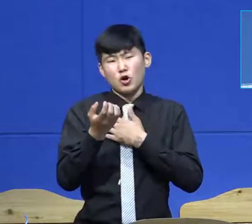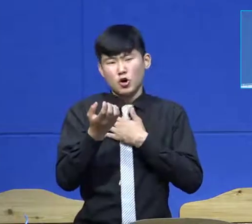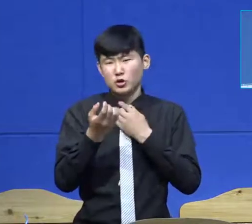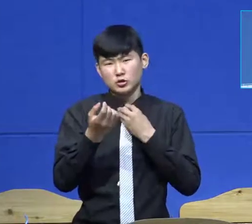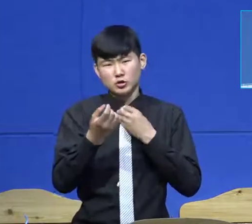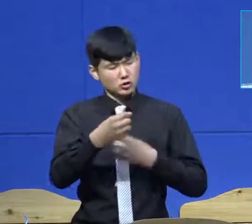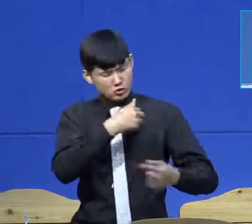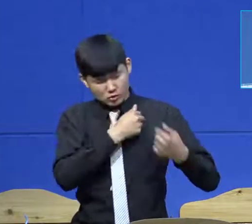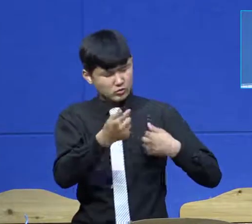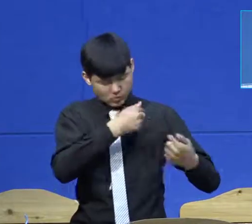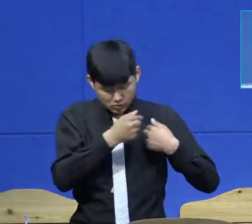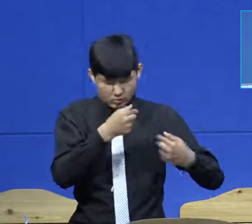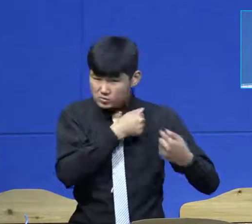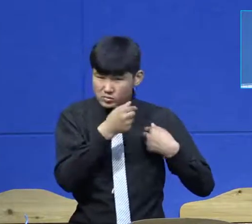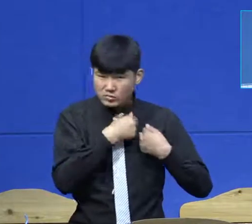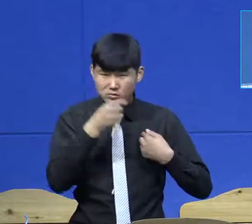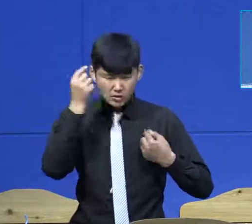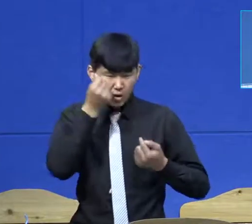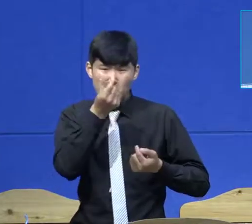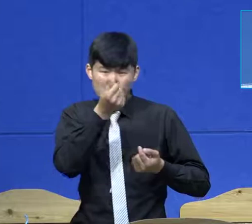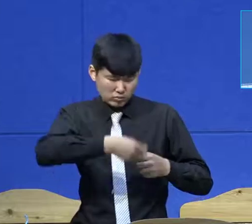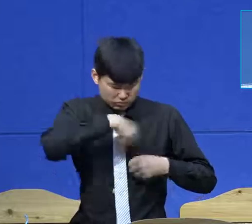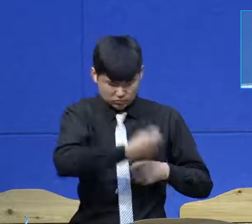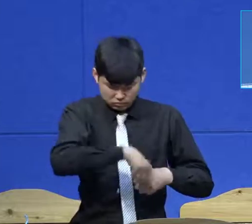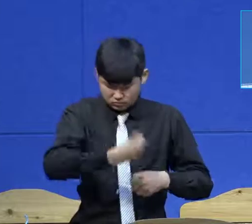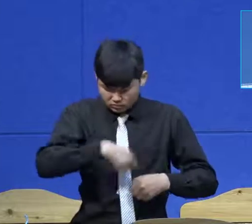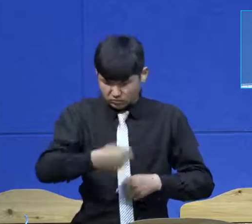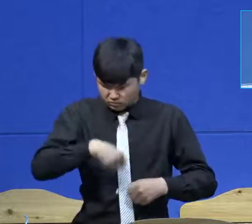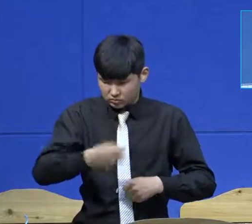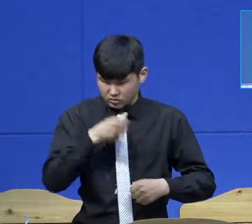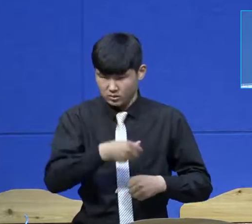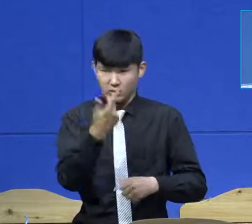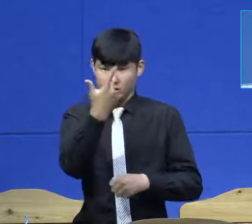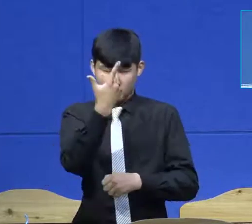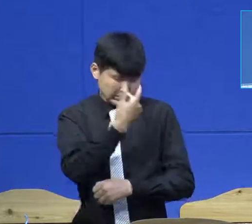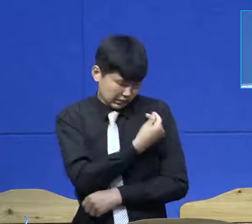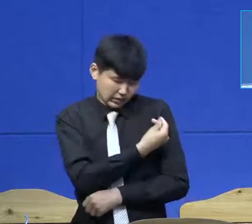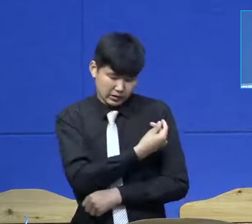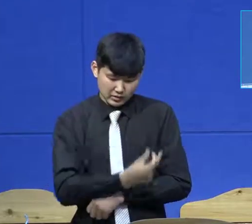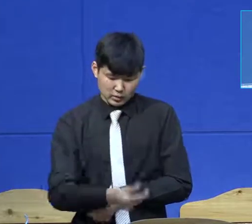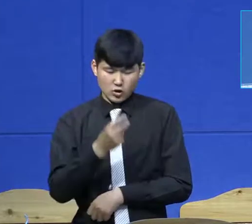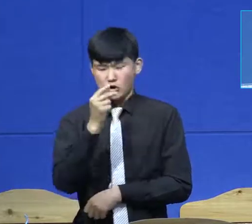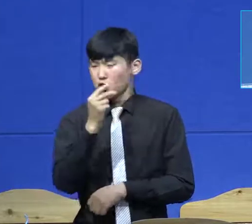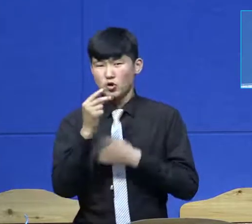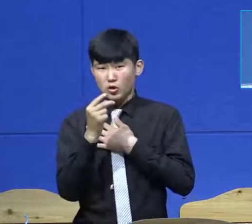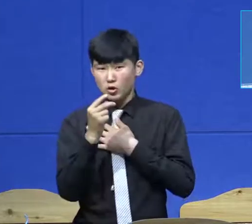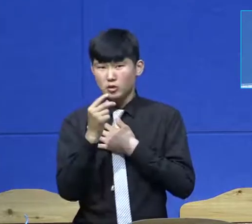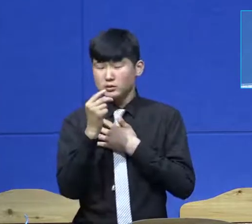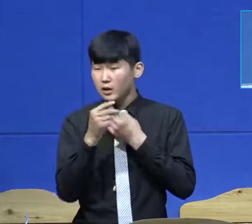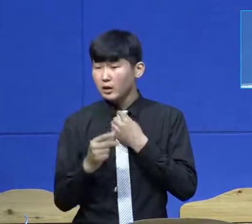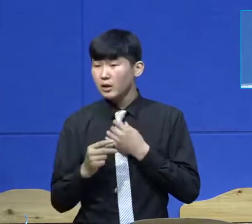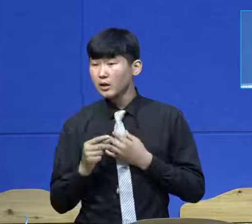зовд зовж их мөнгө зарцуулан байж ээж тэр тариаг им гаргаад ирлээ гэж бодъё. Тэгсэн чинь тэр